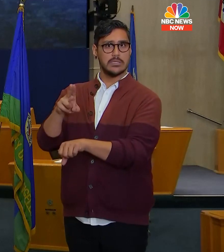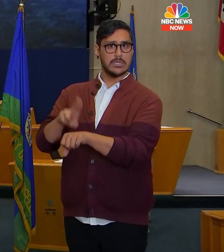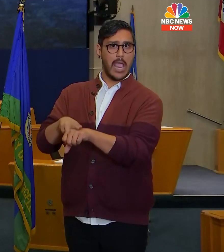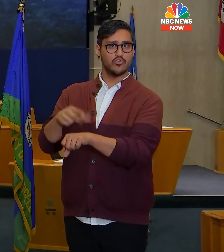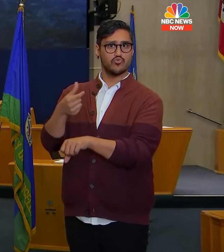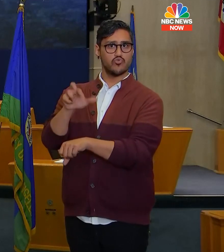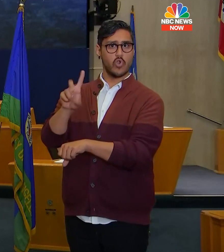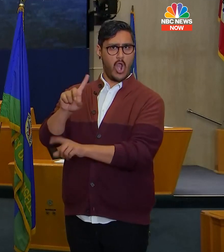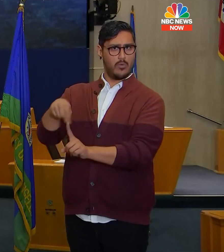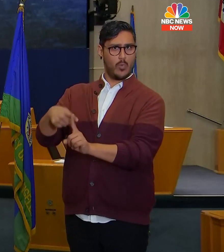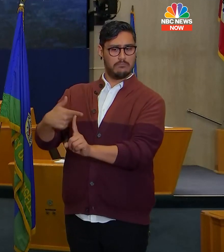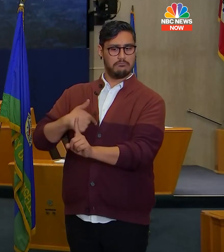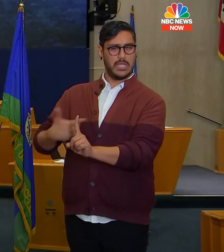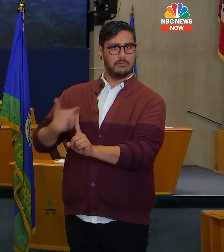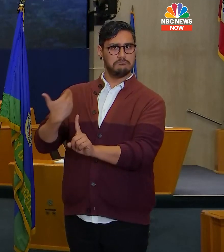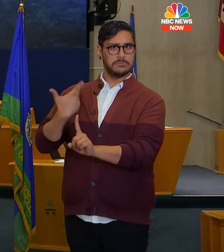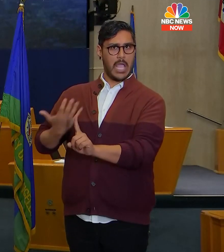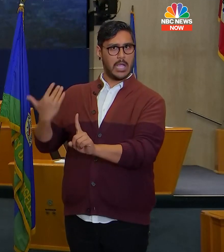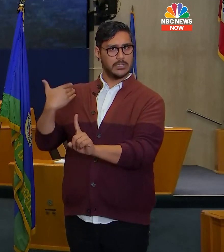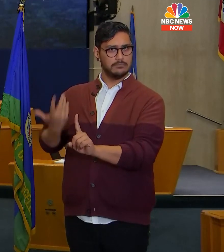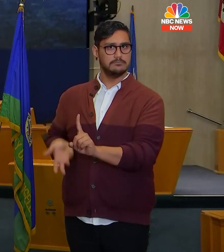juventud. Y